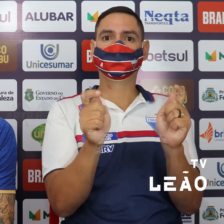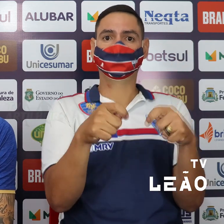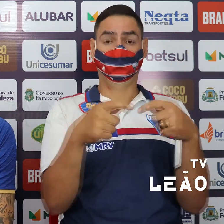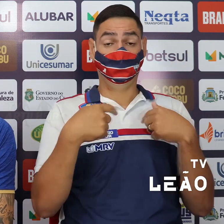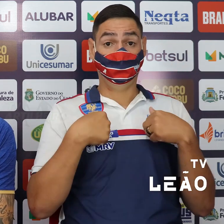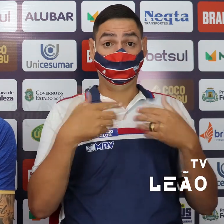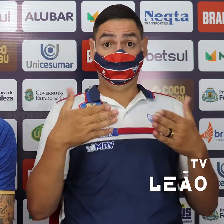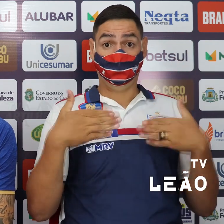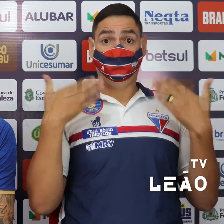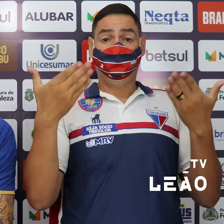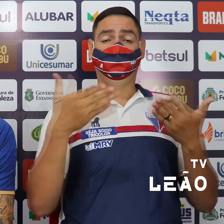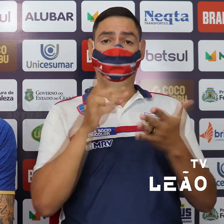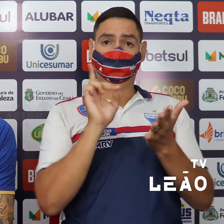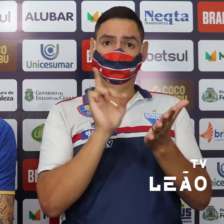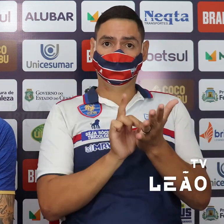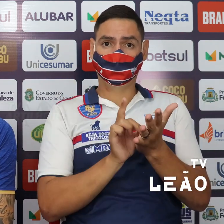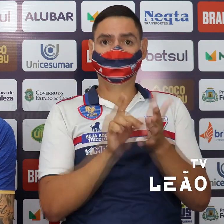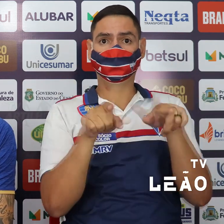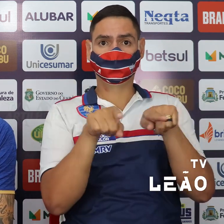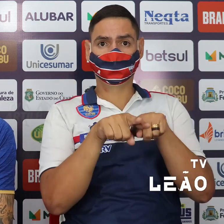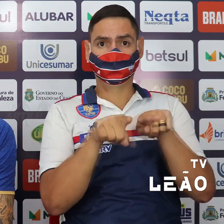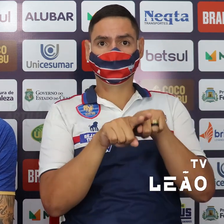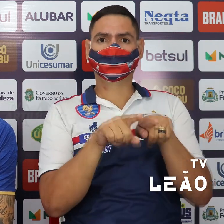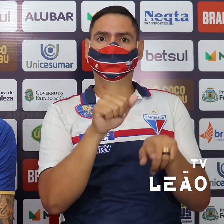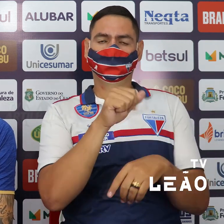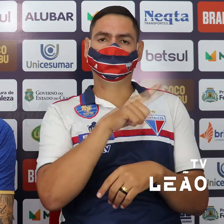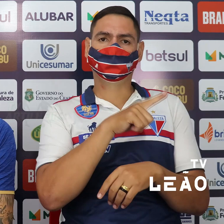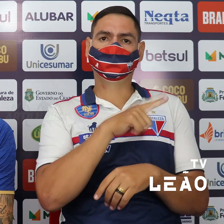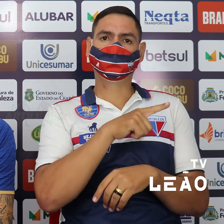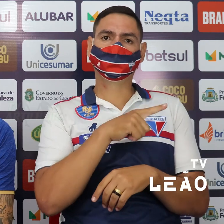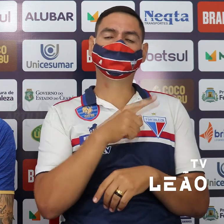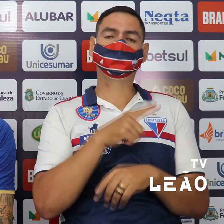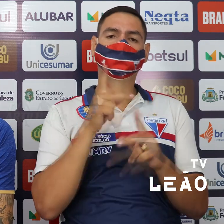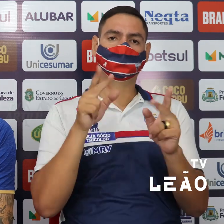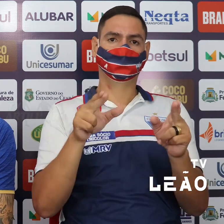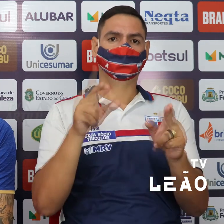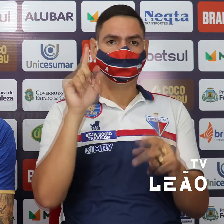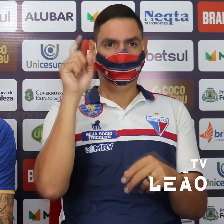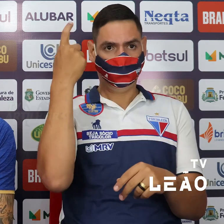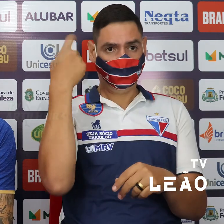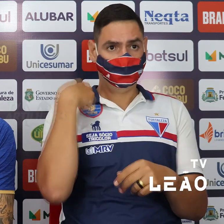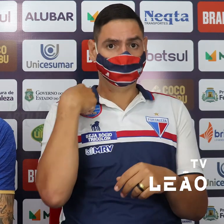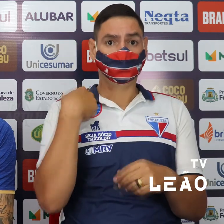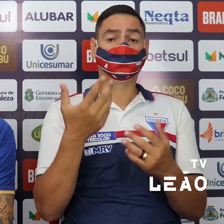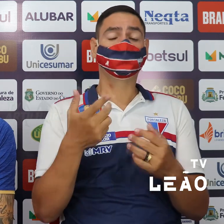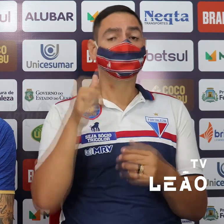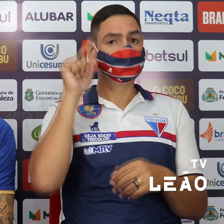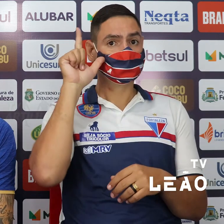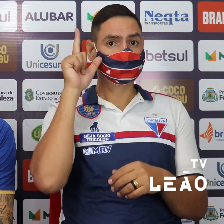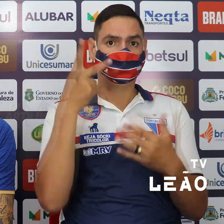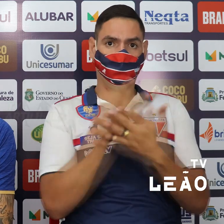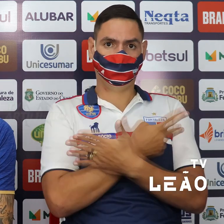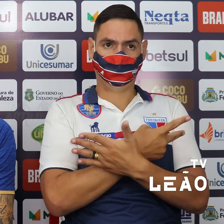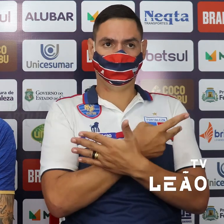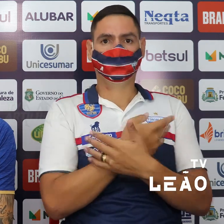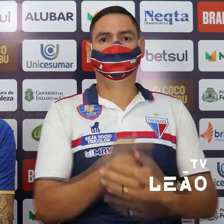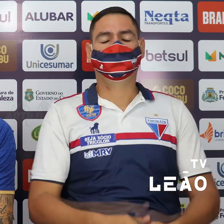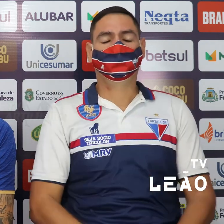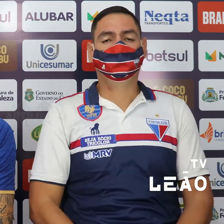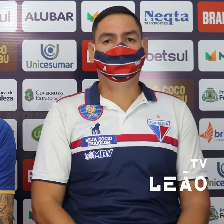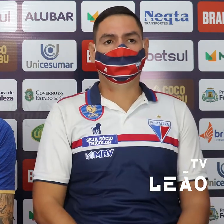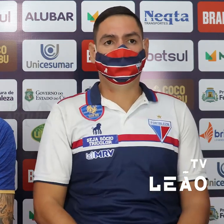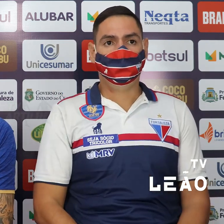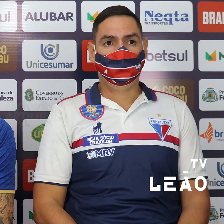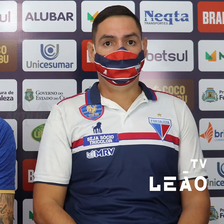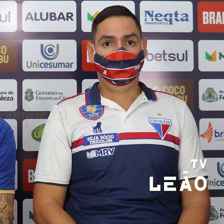surpreendido e botar a mesma intensidade que botamos nesse jogo. O Vilmar Almeida, da Rádio Andorinha. Crispim, o grupo